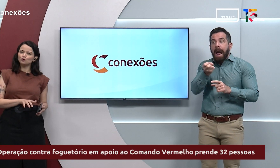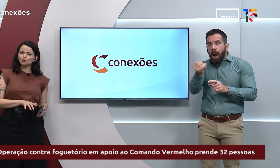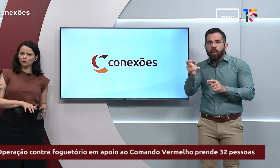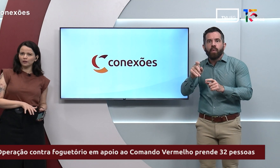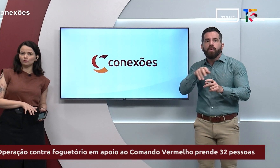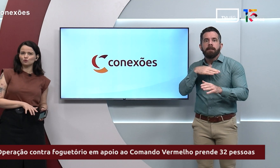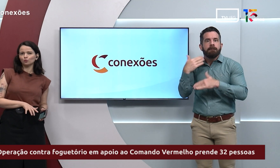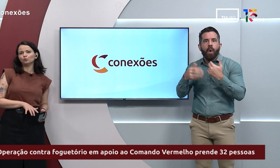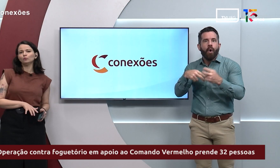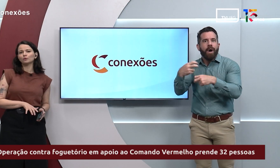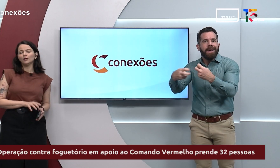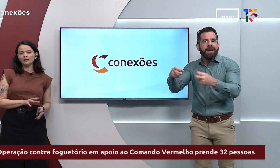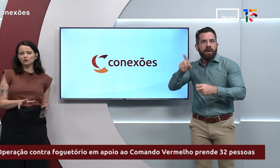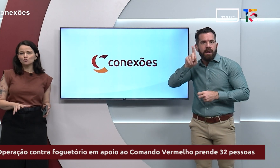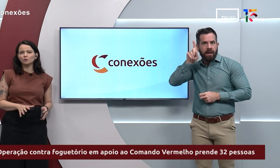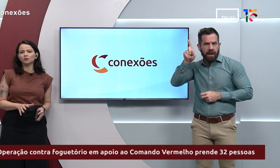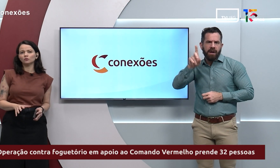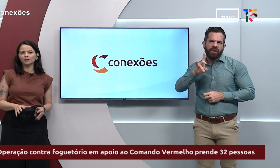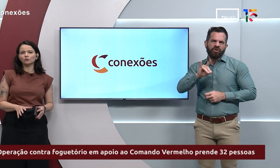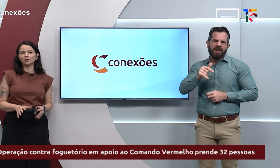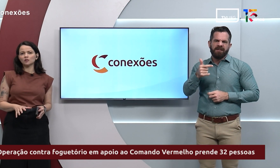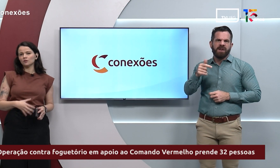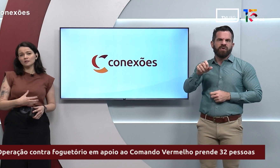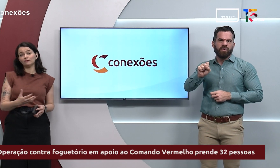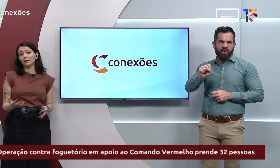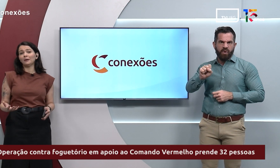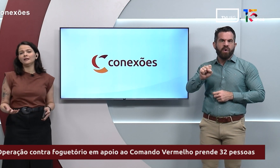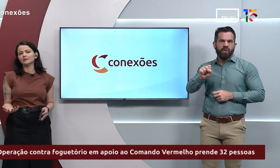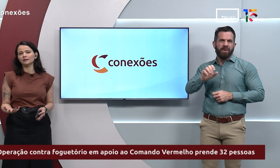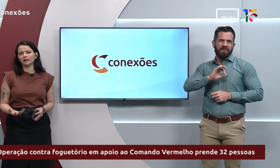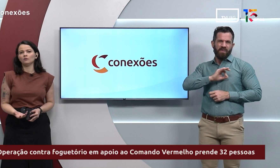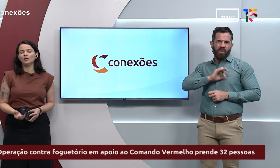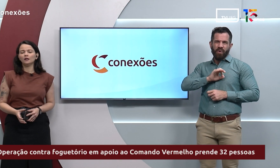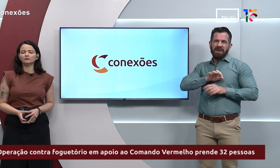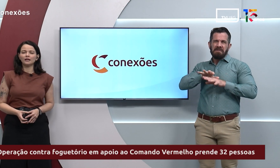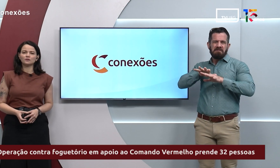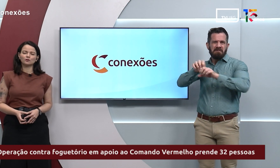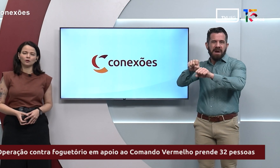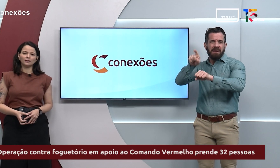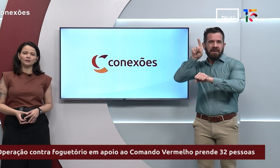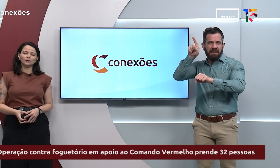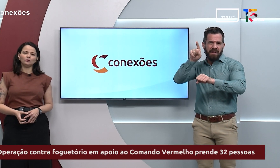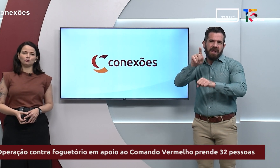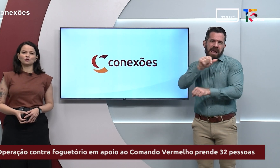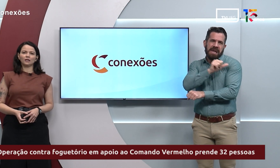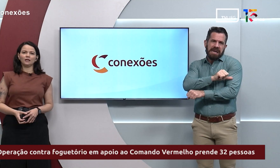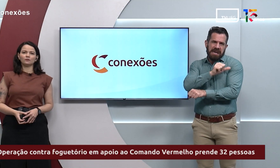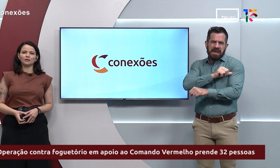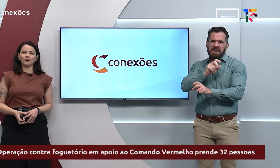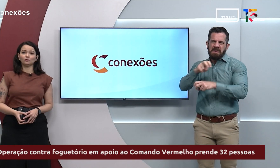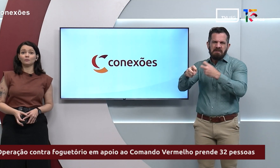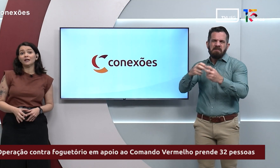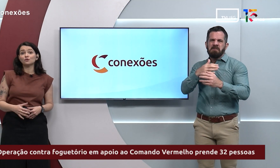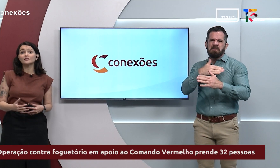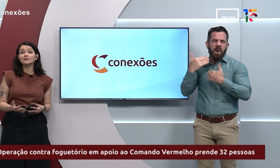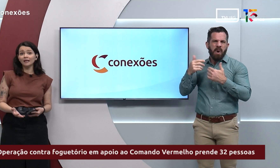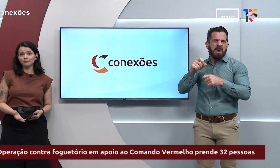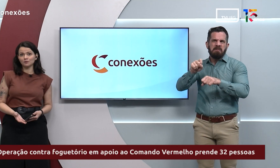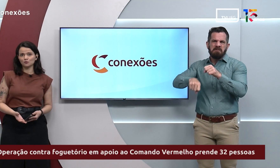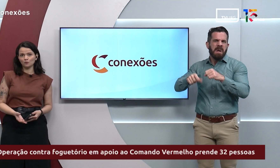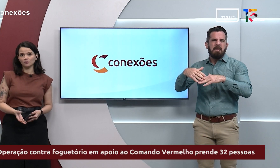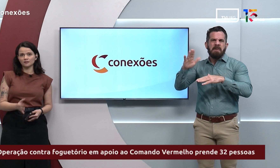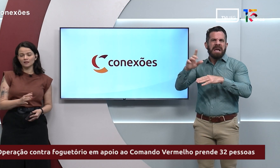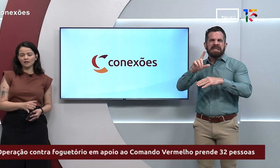dia 28 de outubro, que a gente comentou aqui no Conexões, que foi a mais letal da história do Rio de Janeiro e que matou mais de